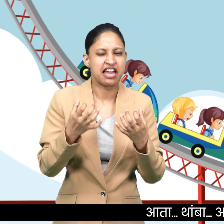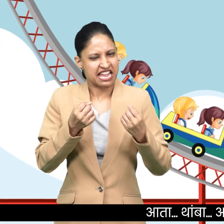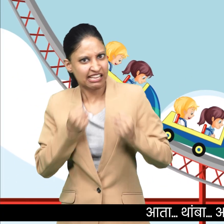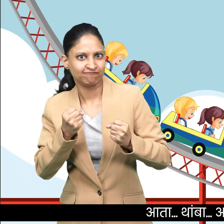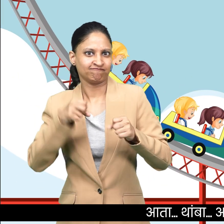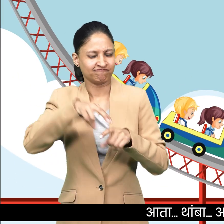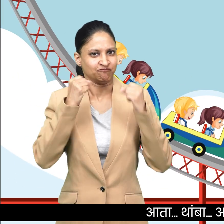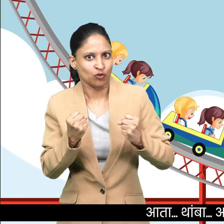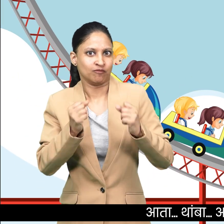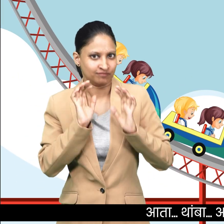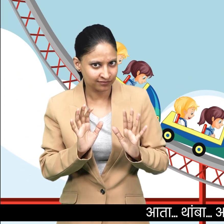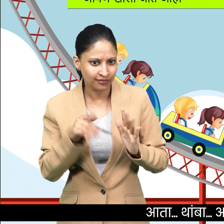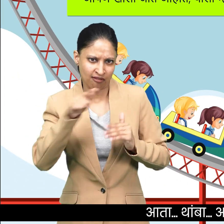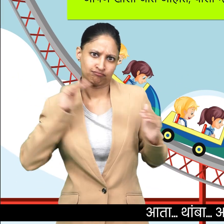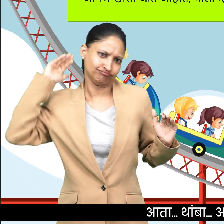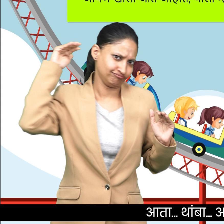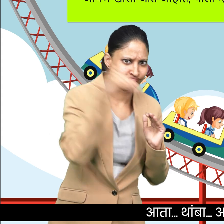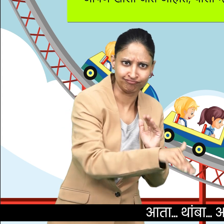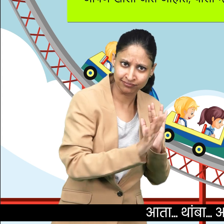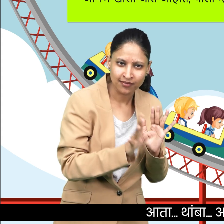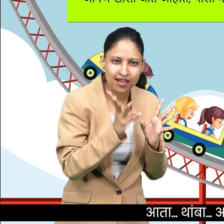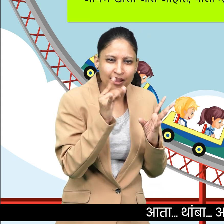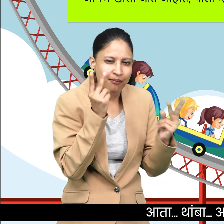आता थांबा, आपण खाली जात आहोत.